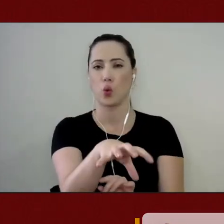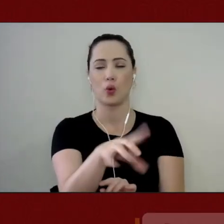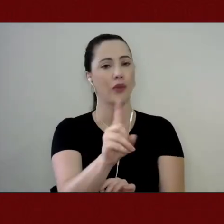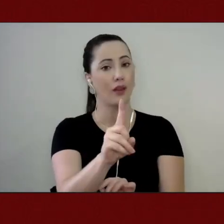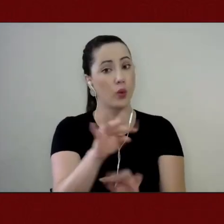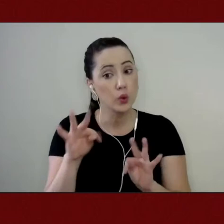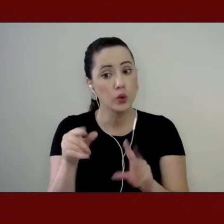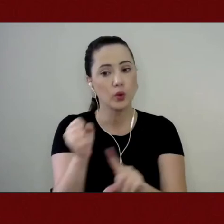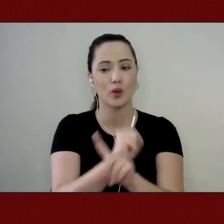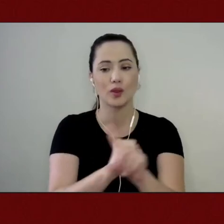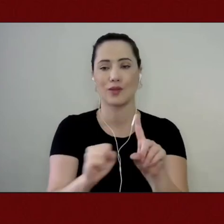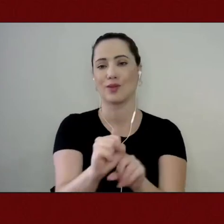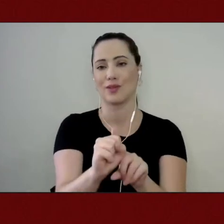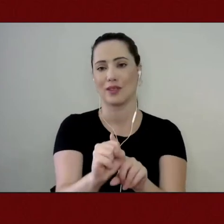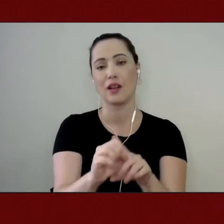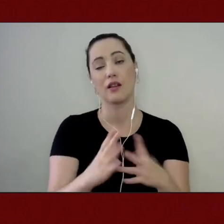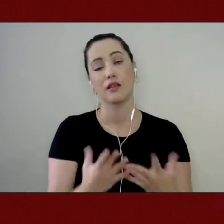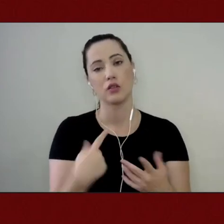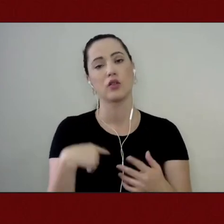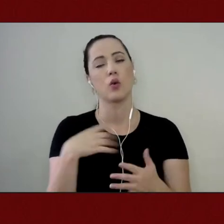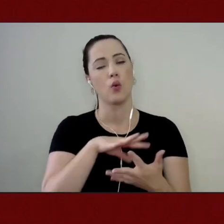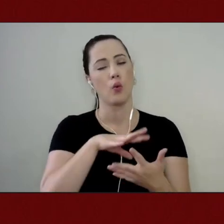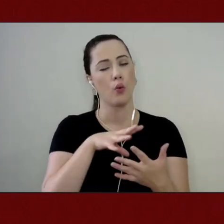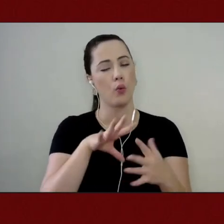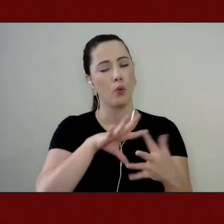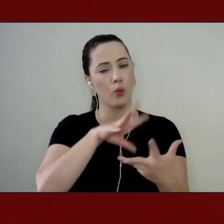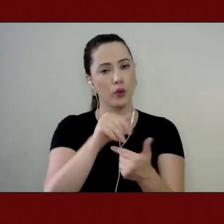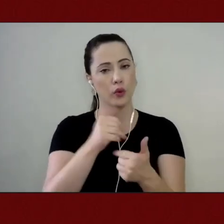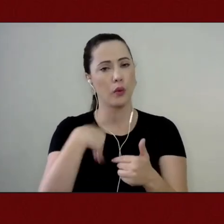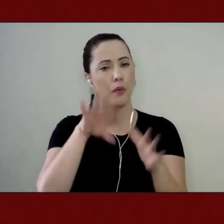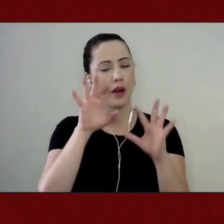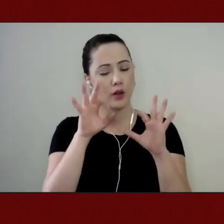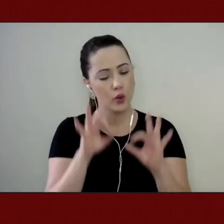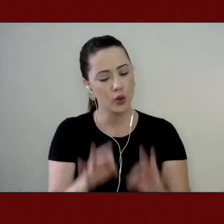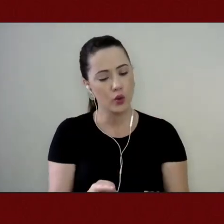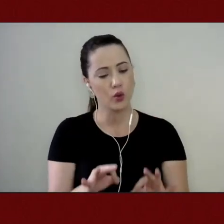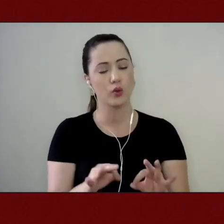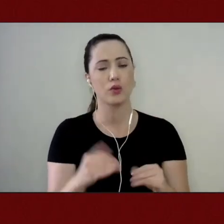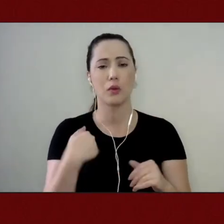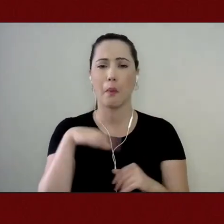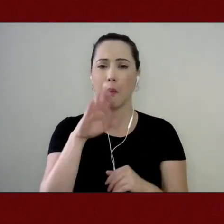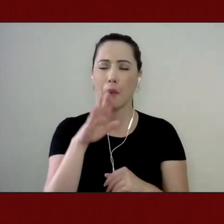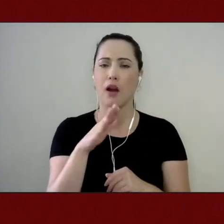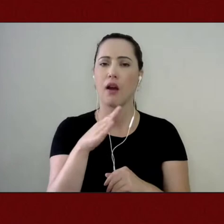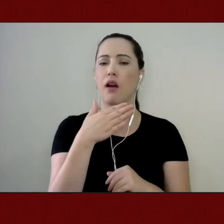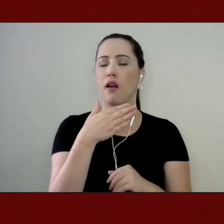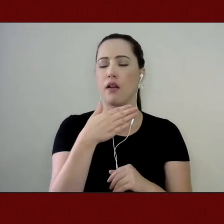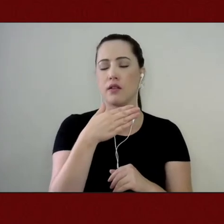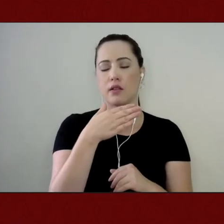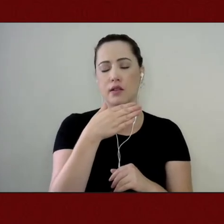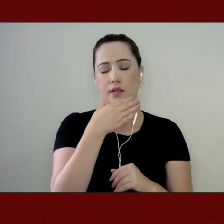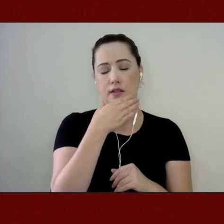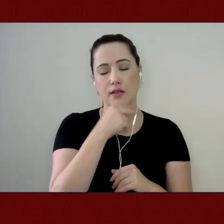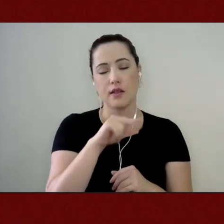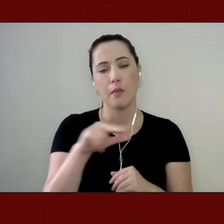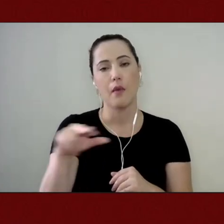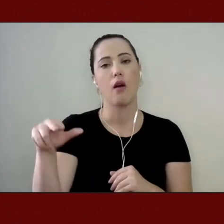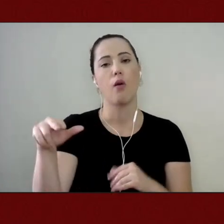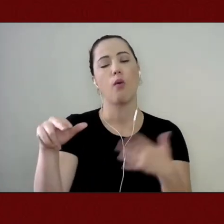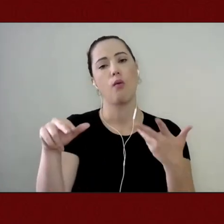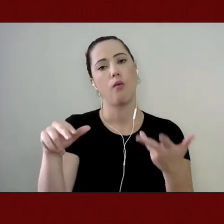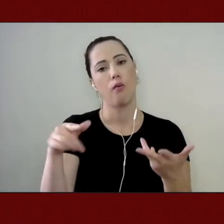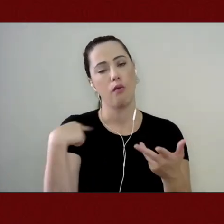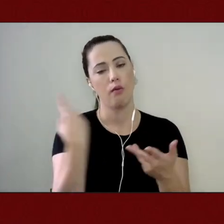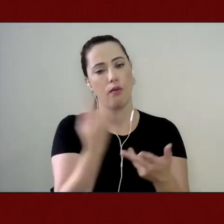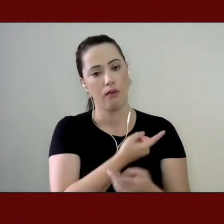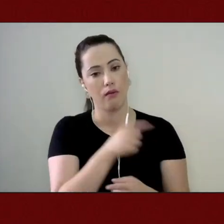ter um mundo mais justo, mais fraterno, que é uma máxima do PCB, que a gente persegue até hoje e sei que nós